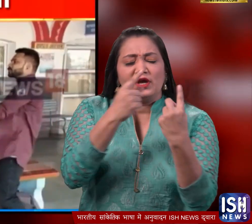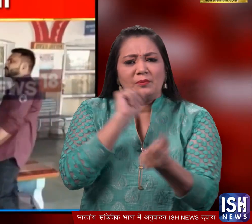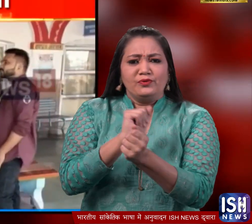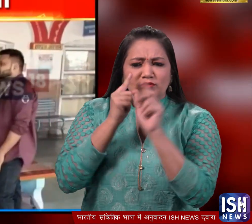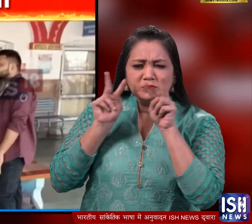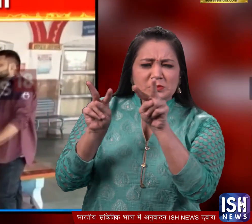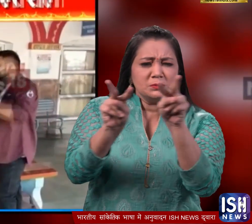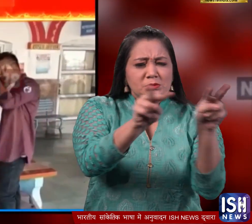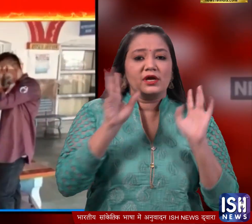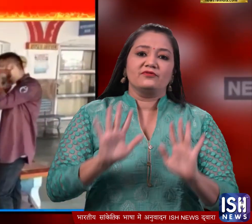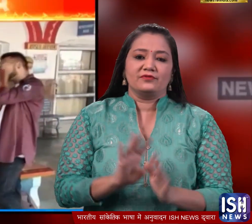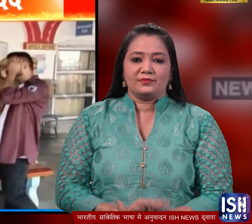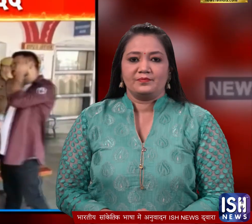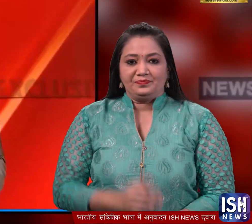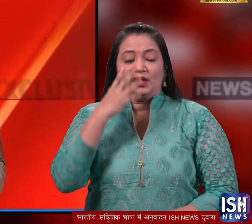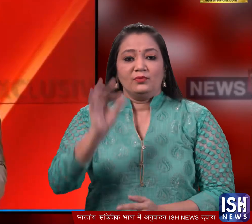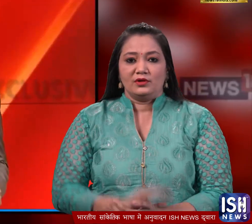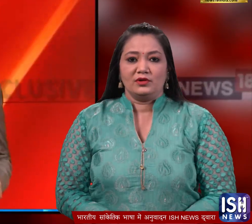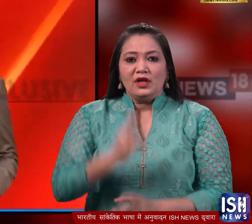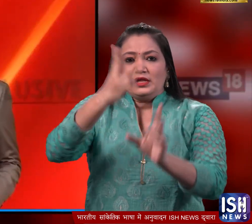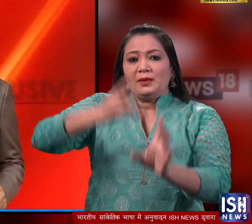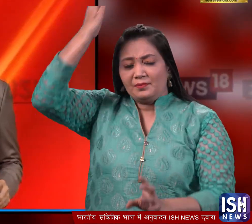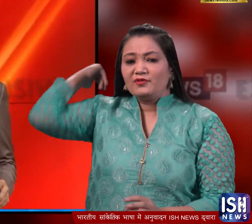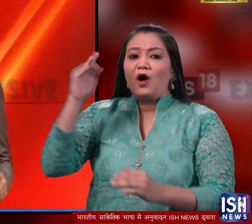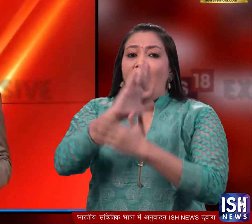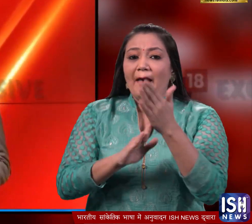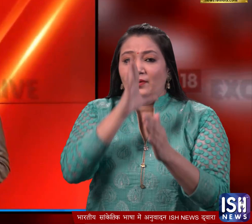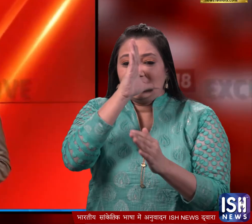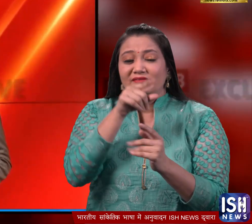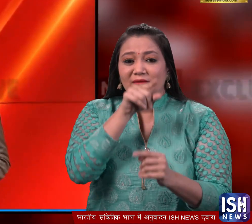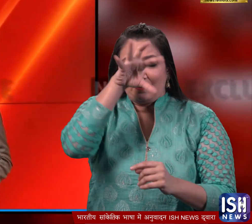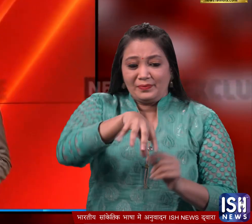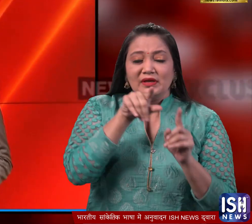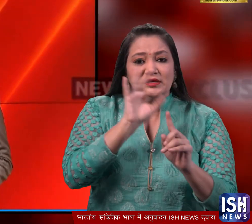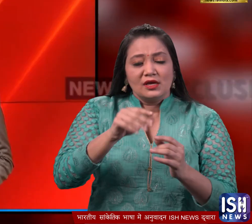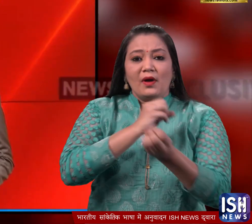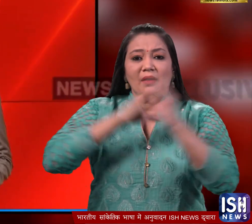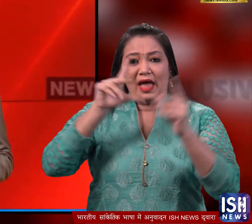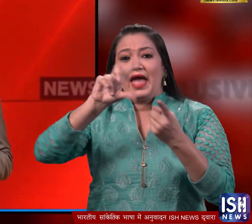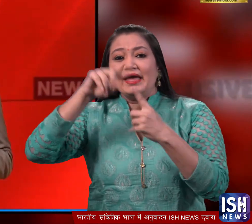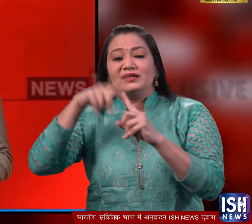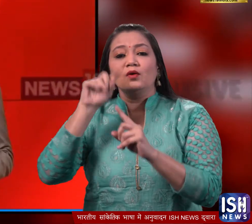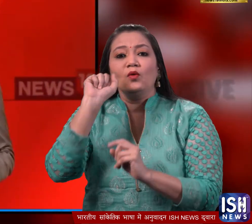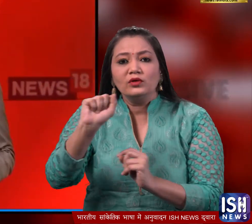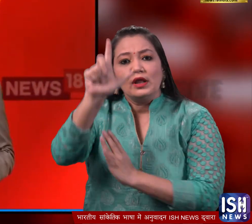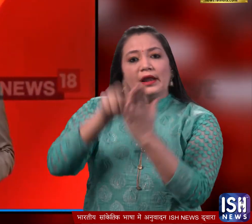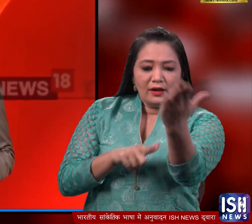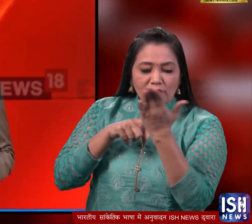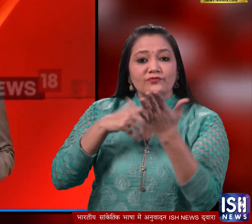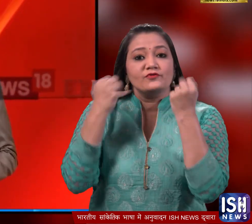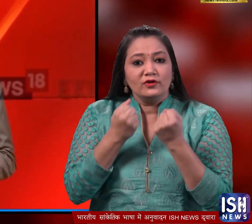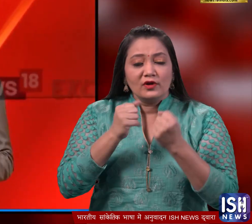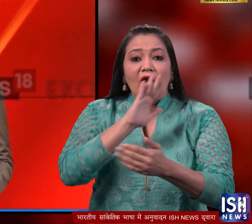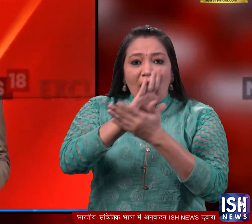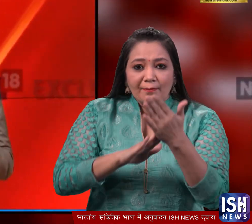पर पुलिस पैनी निगाह रख रही है। सौभाग्य की बात है कि 3 साल पहले भी हापुड़ रेलवे स्टेशन पर आतंकी संगठन लश्कर तैयबा के नाम से चिट्ठी